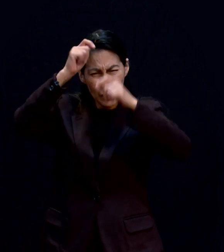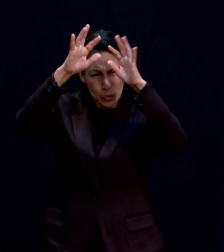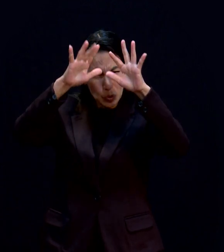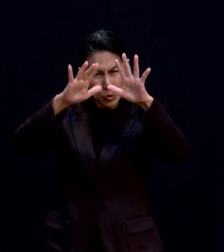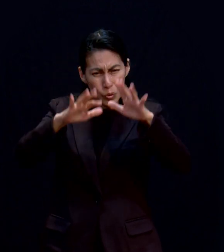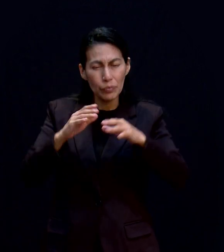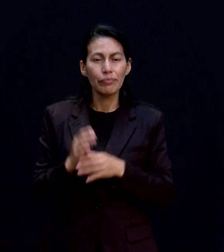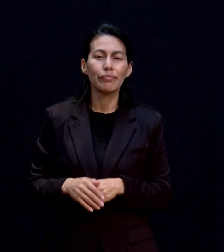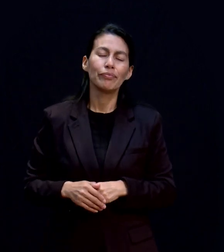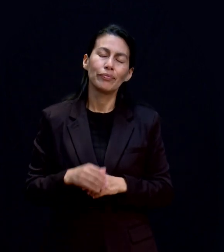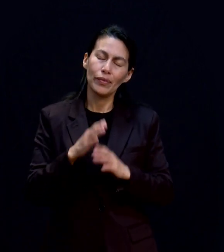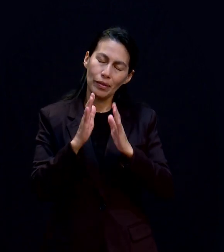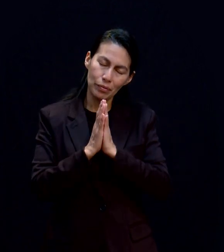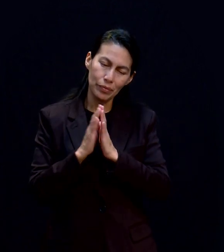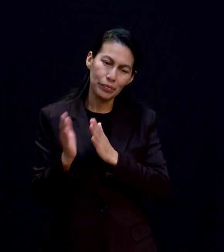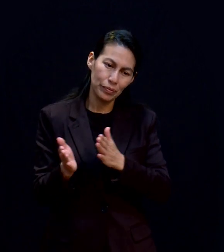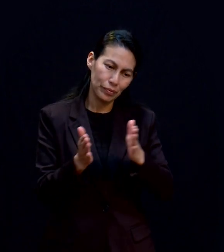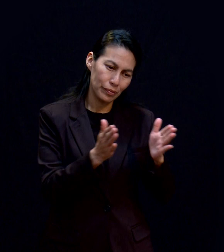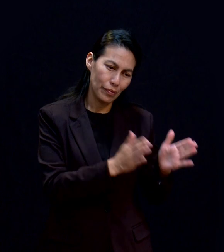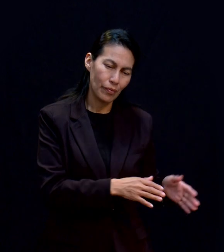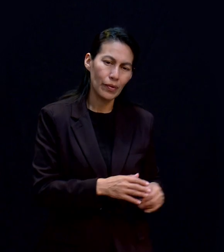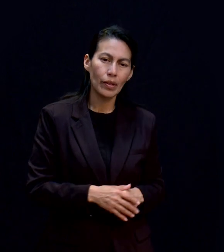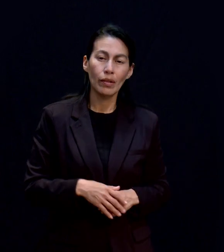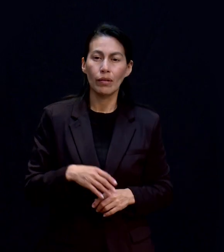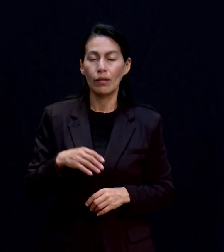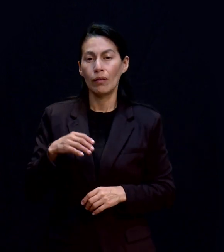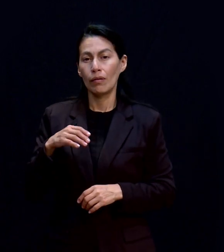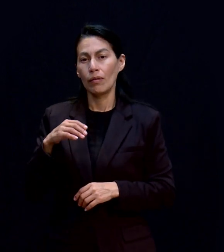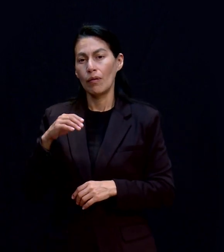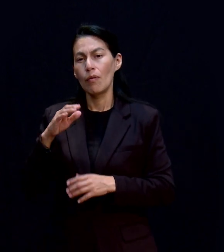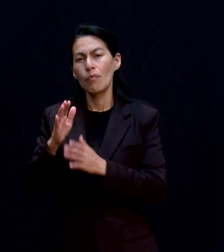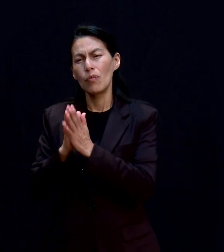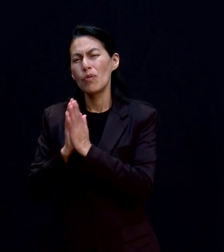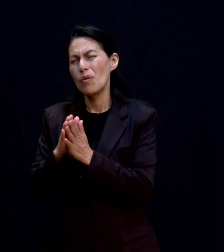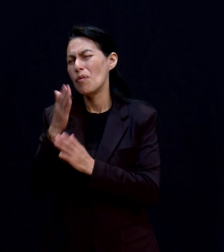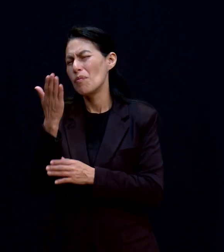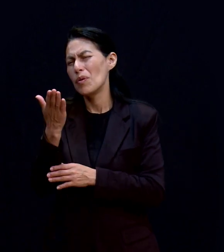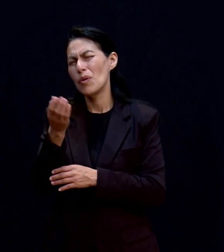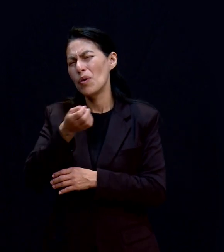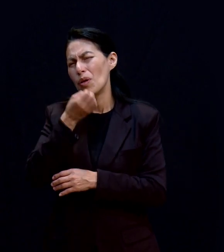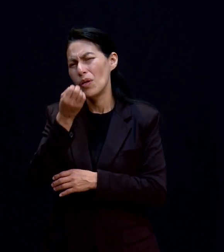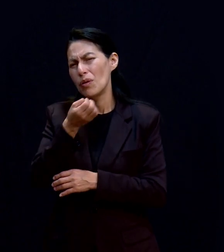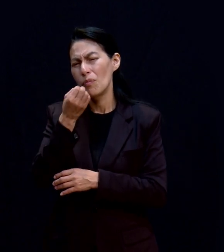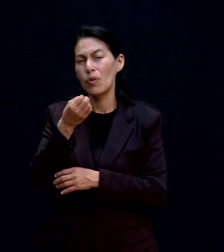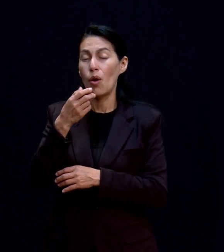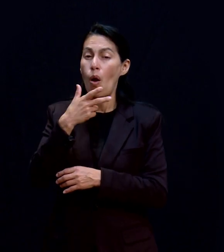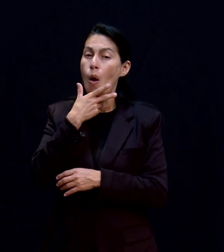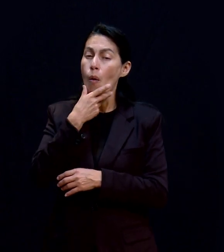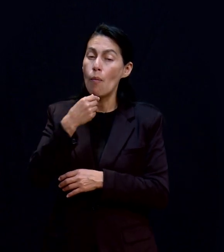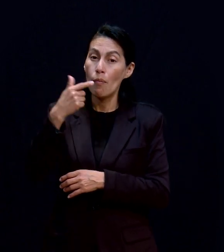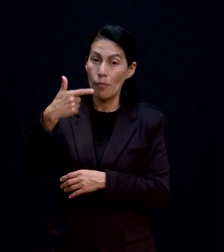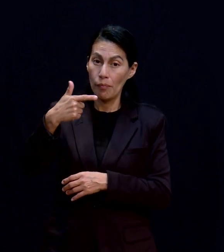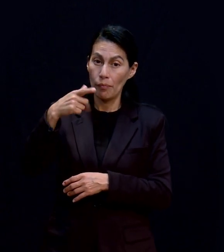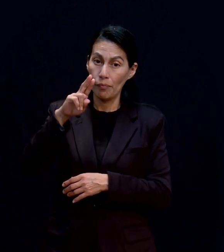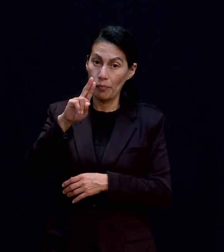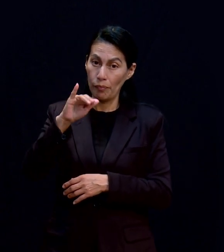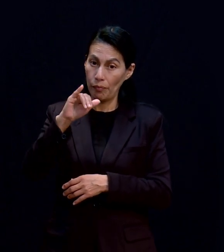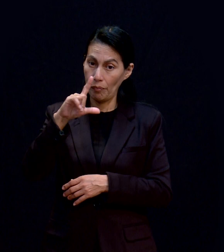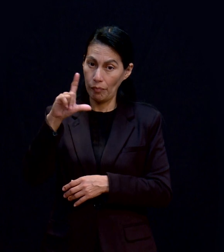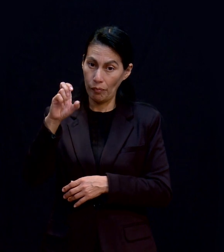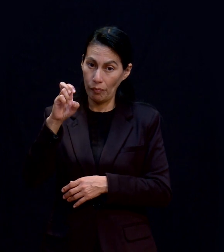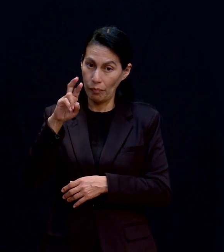bendición elpidio reyes feliz noche me ayudarían en su bando de oración por el señor guillermo martínez